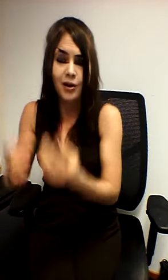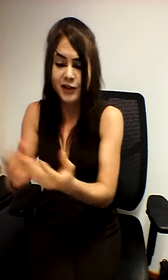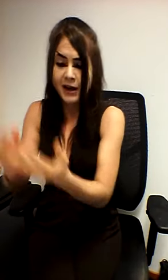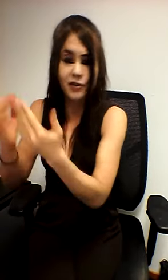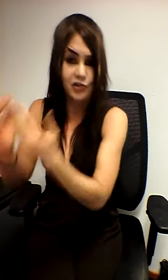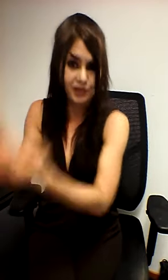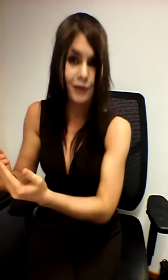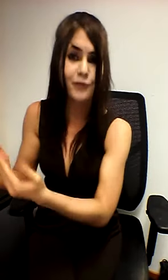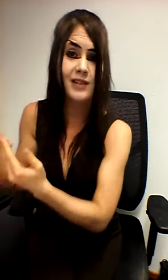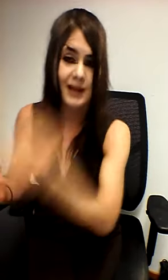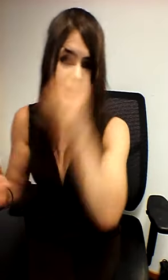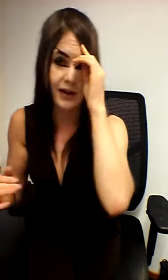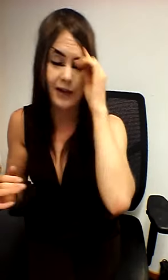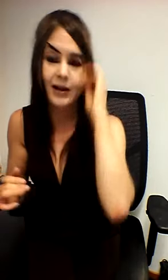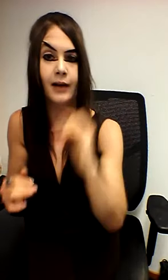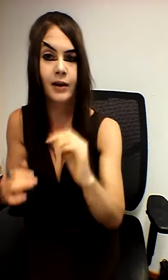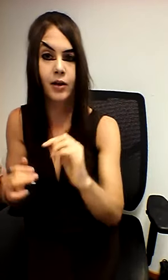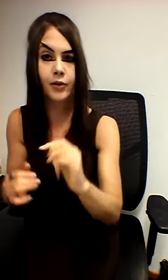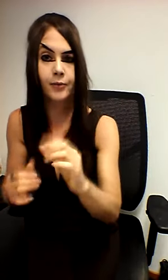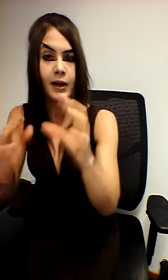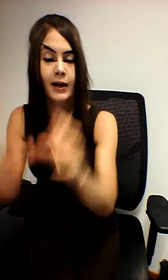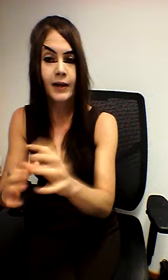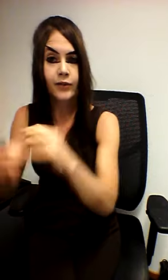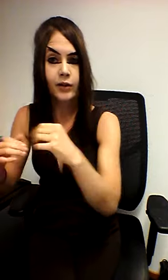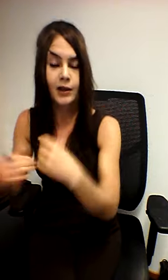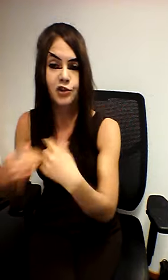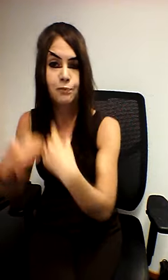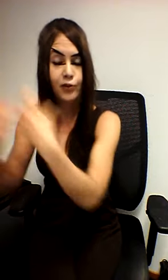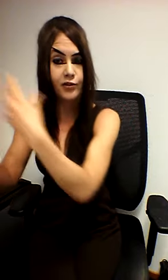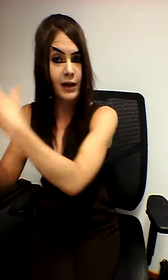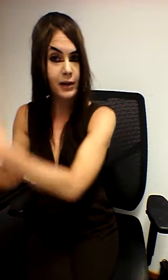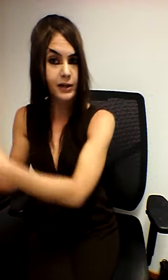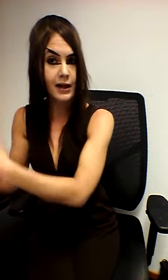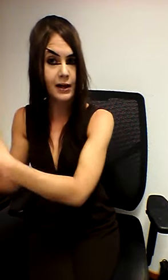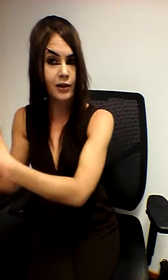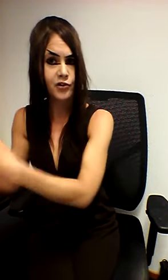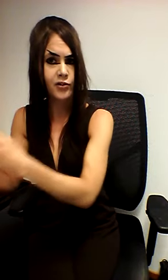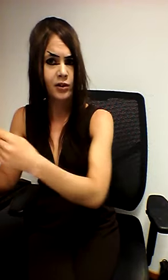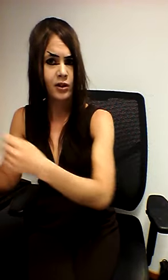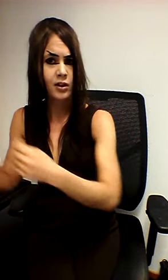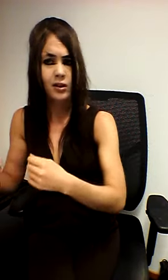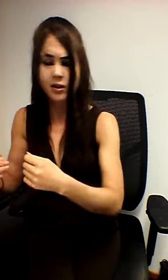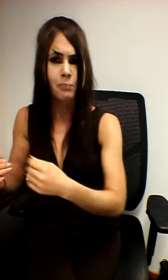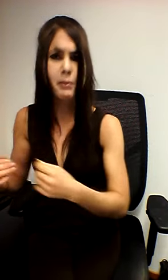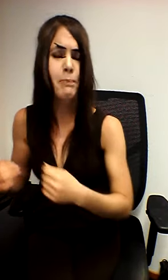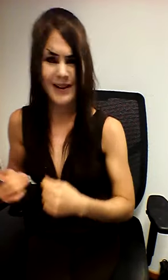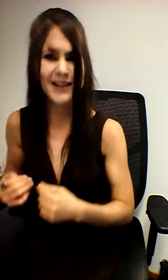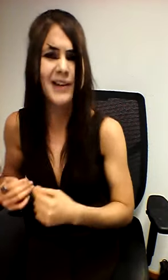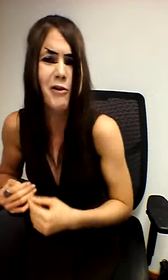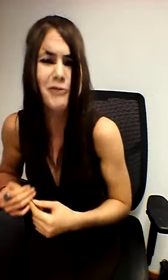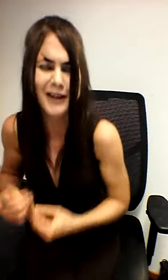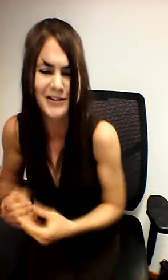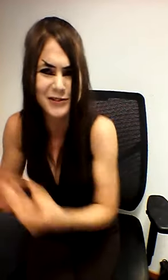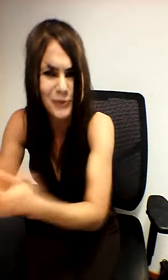jij datzelfde dieet gaat aanhouden en gaat sporten daarbij naast, beperk je ook nog eens de